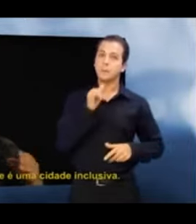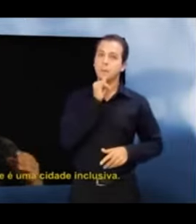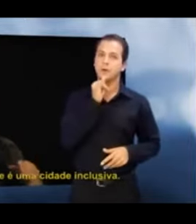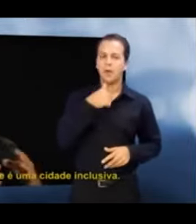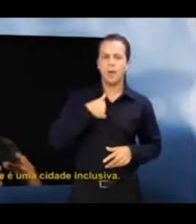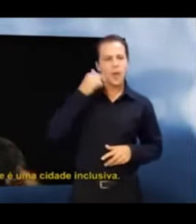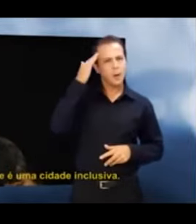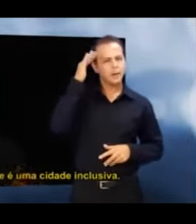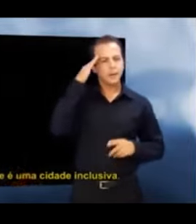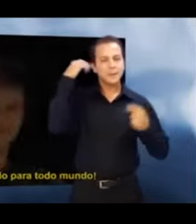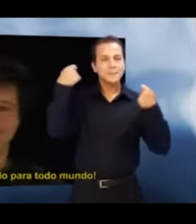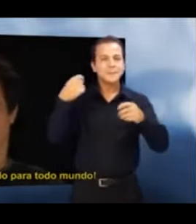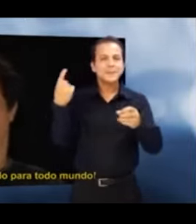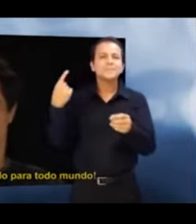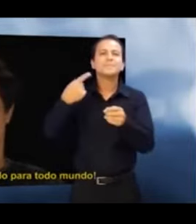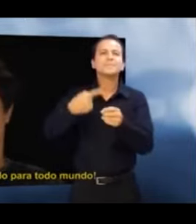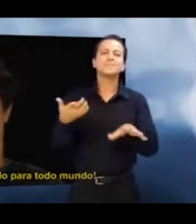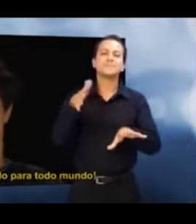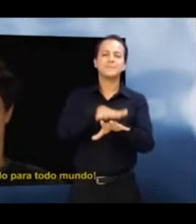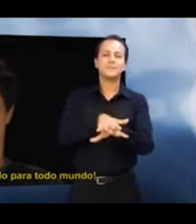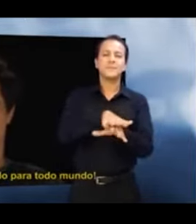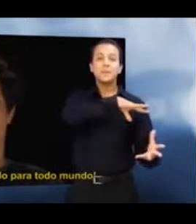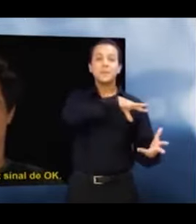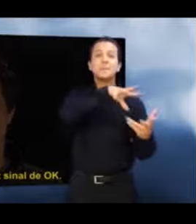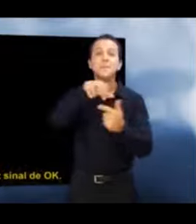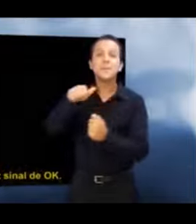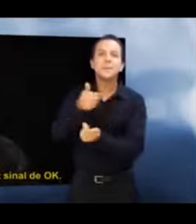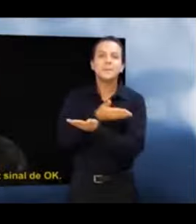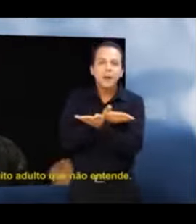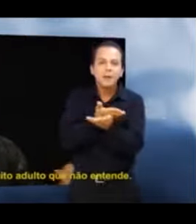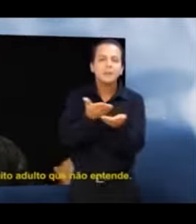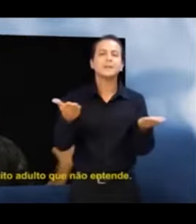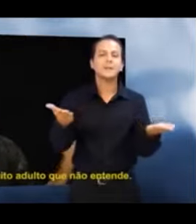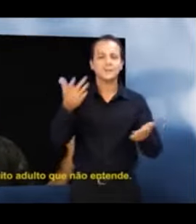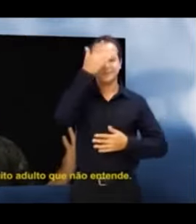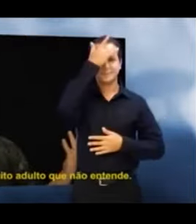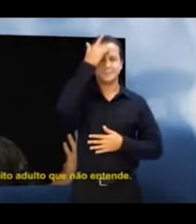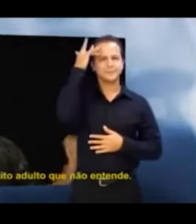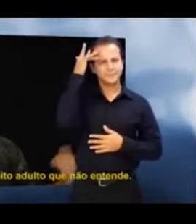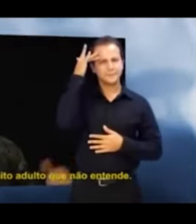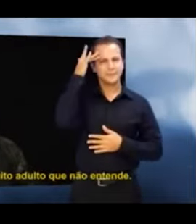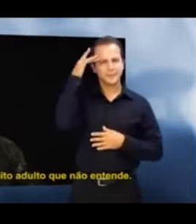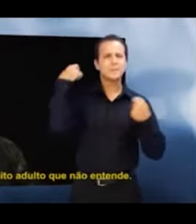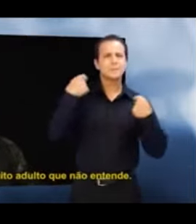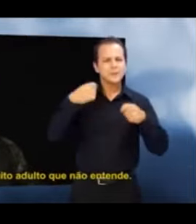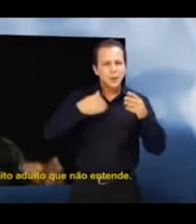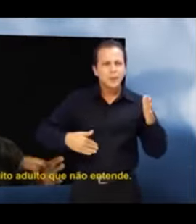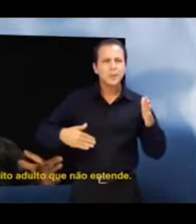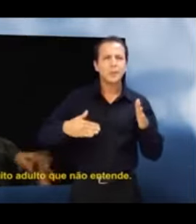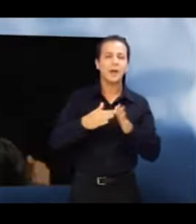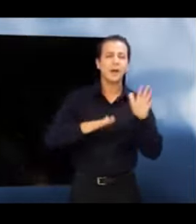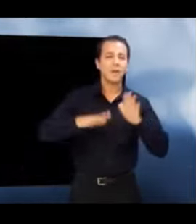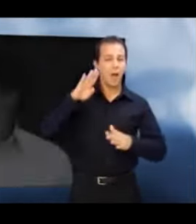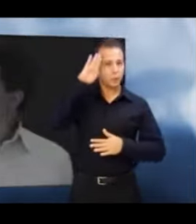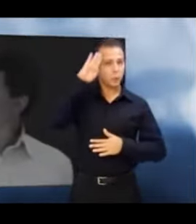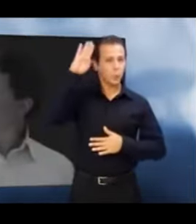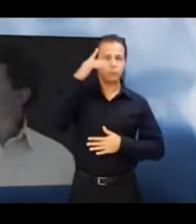é uma cidade inclusiva. É o mundo pra todo mundo. Faz sinal de ok. Tem que ter muito adulto que não